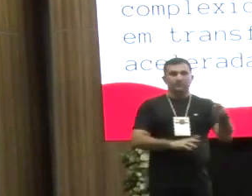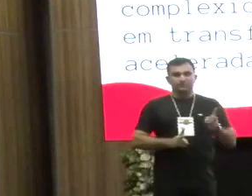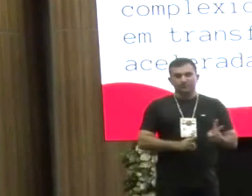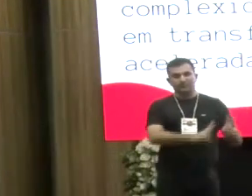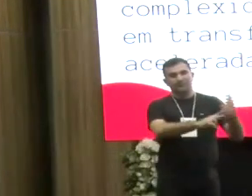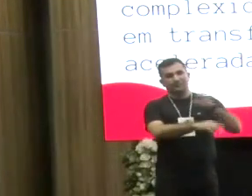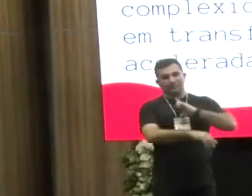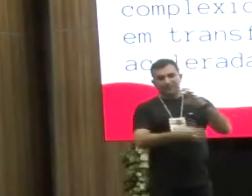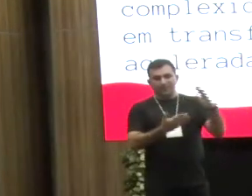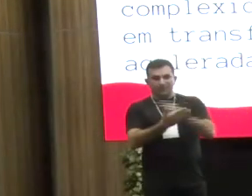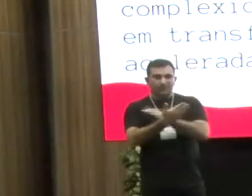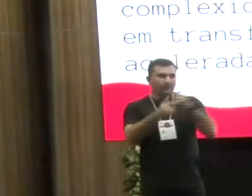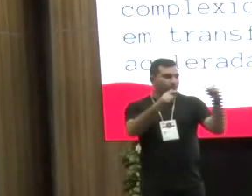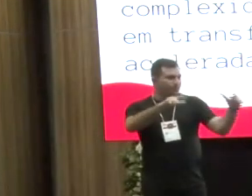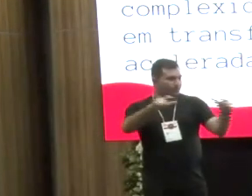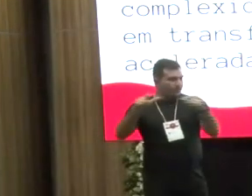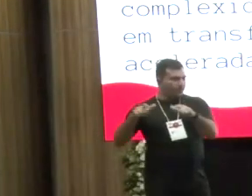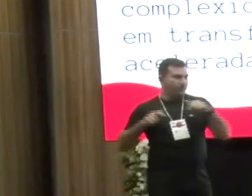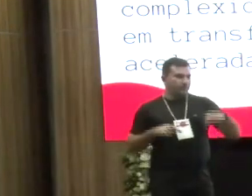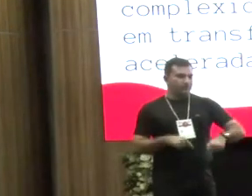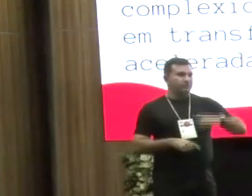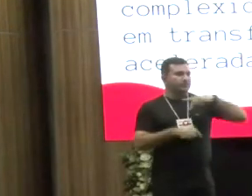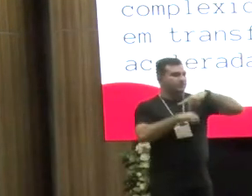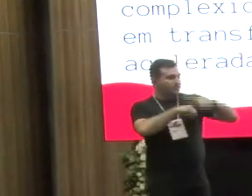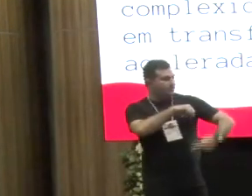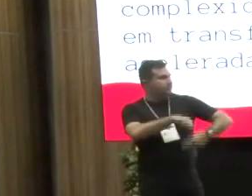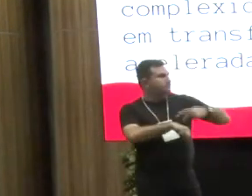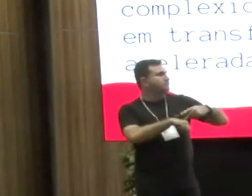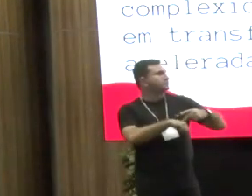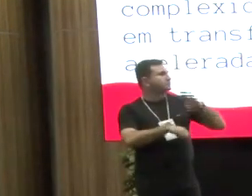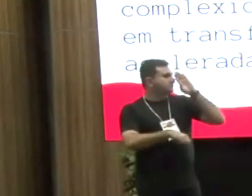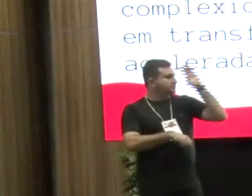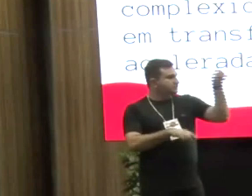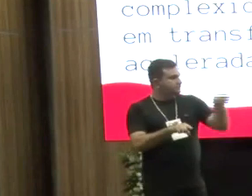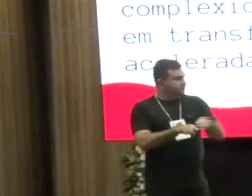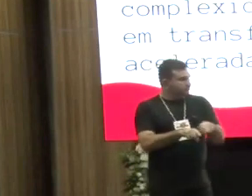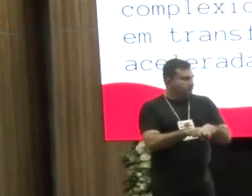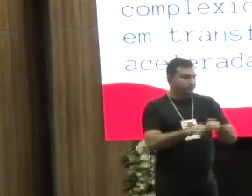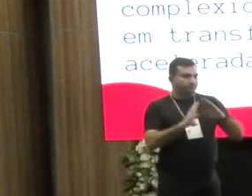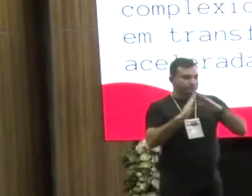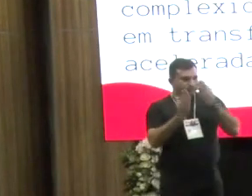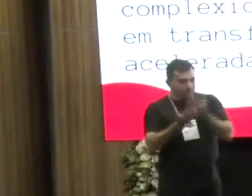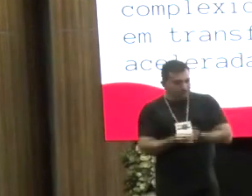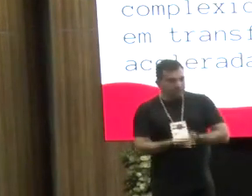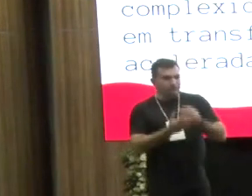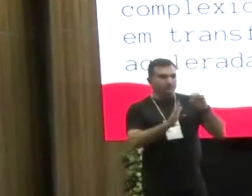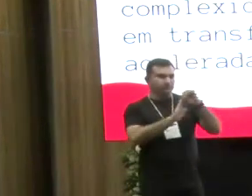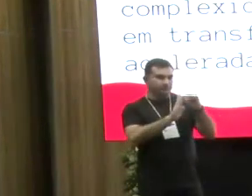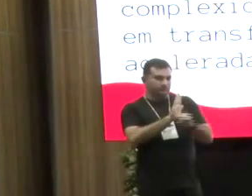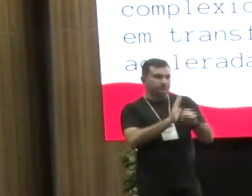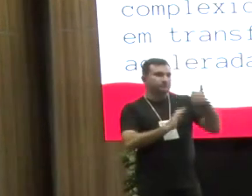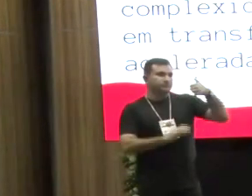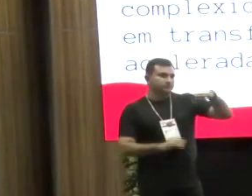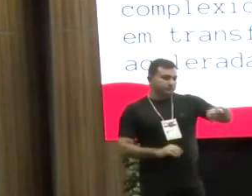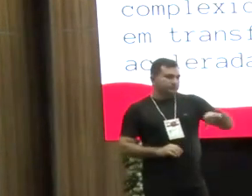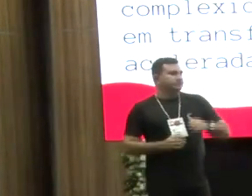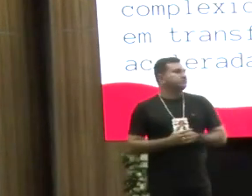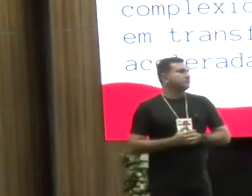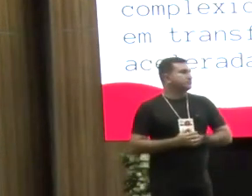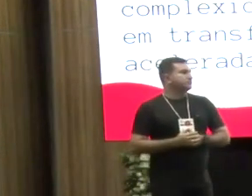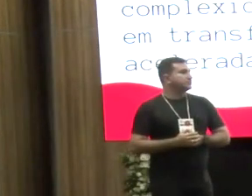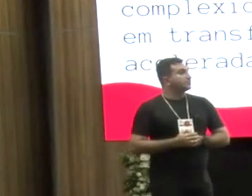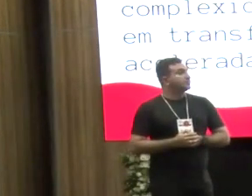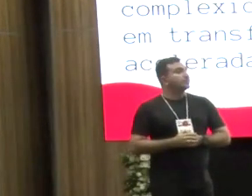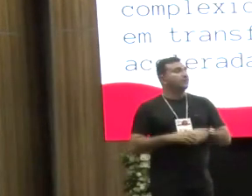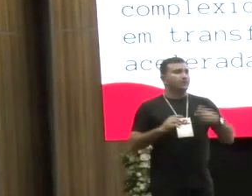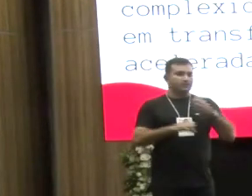alguns lugares desse país, inclusive arcaica como a escola do século XIX. Ano passado